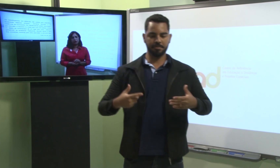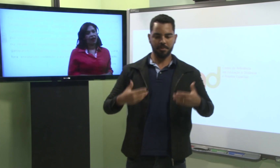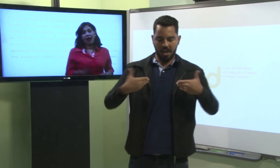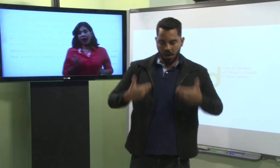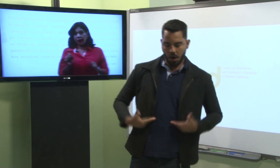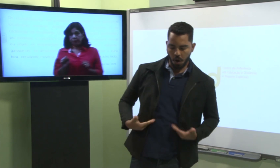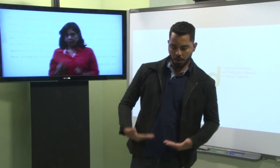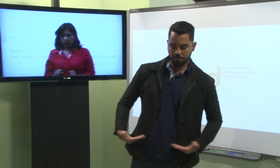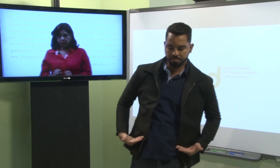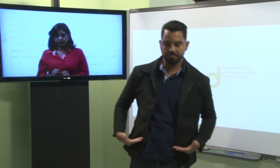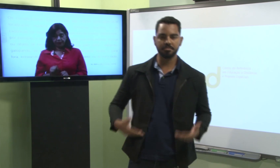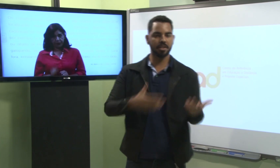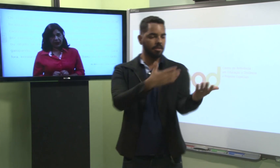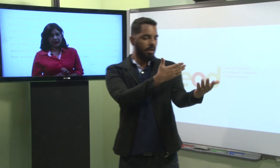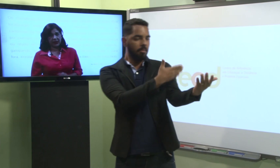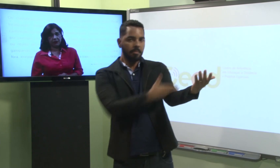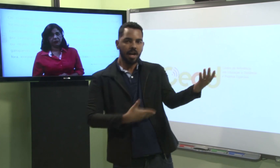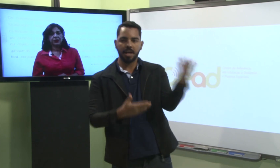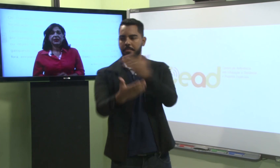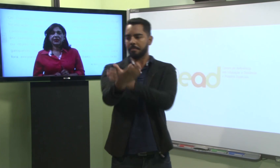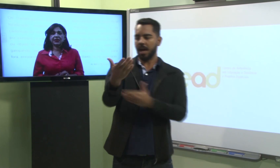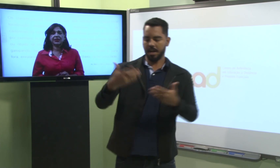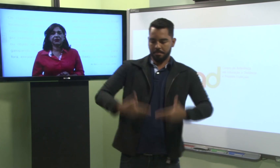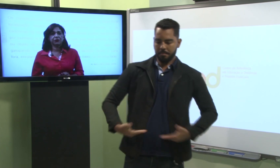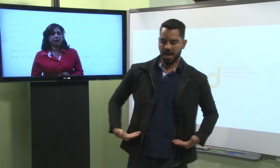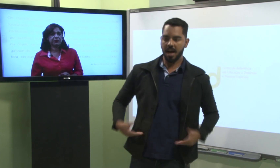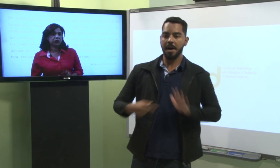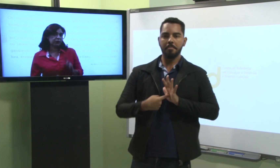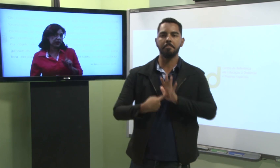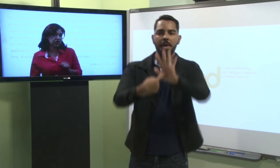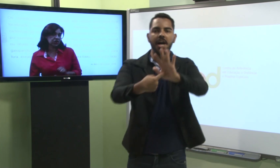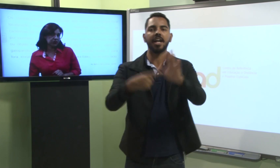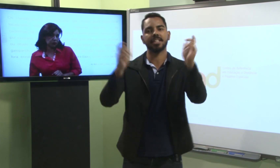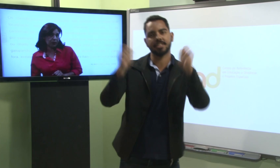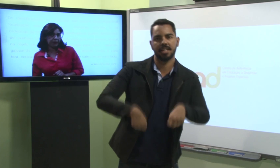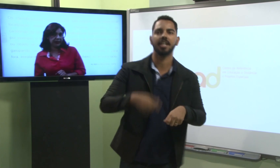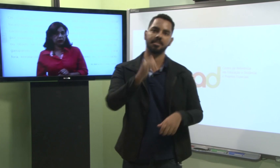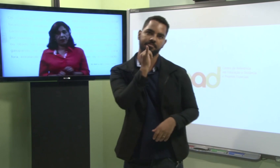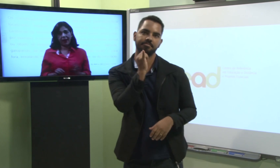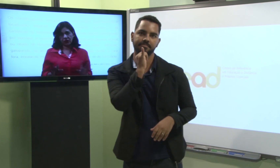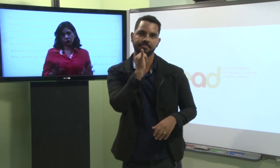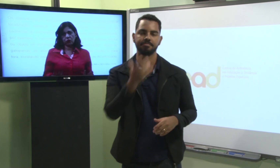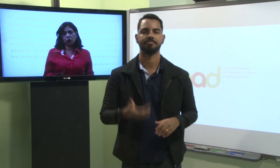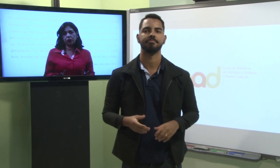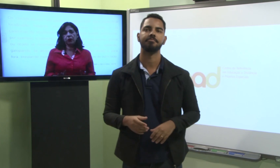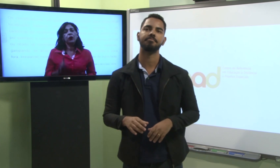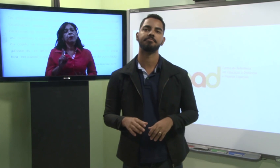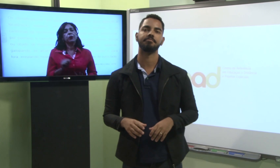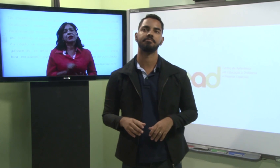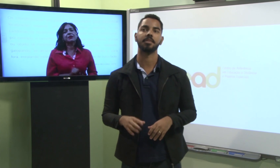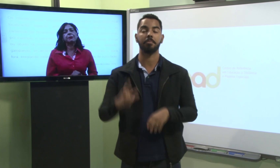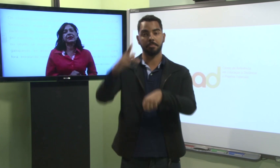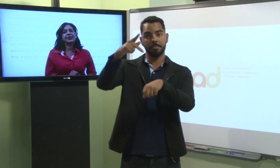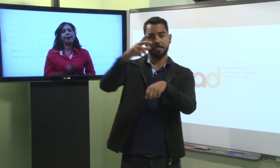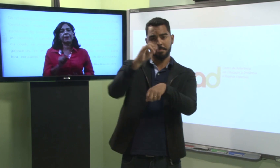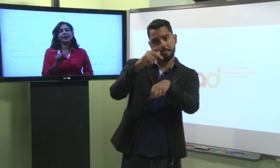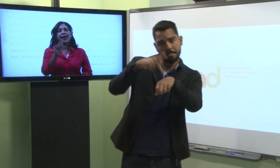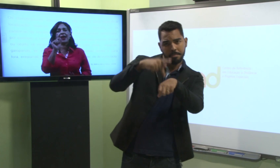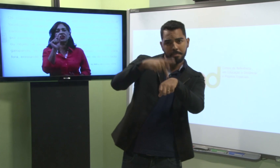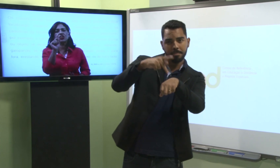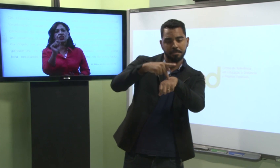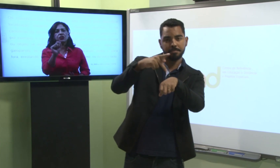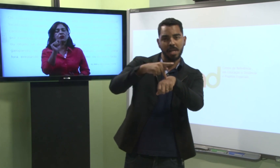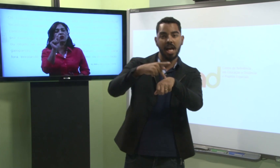contexto. Bom, por exemplo, se dizemos que a pessoa foi atingida por uma pedra numa parte do corpo, podemos representar a